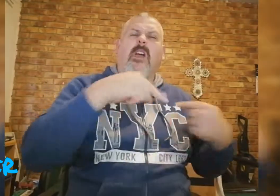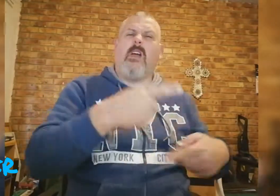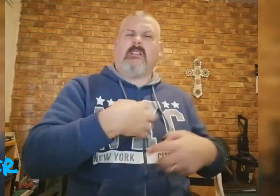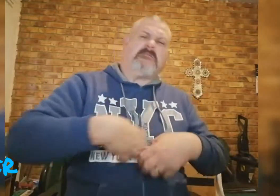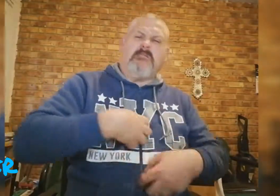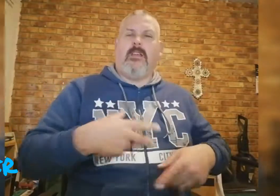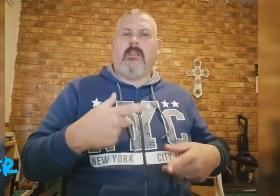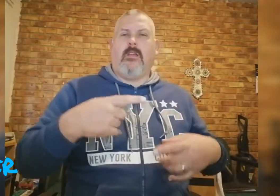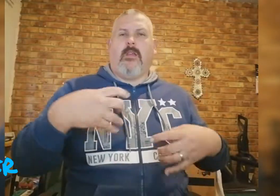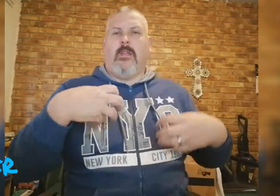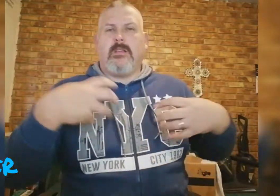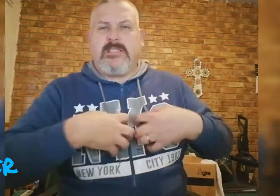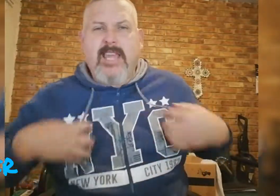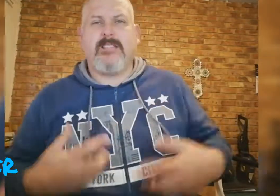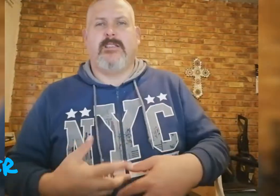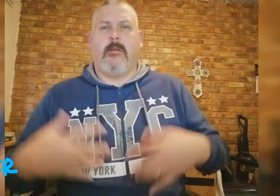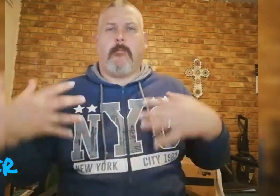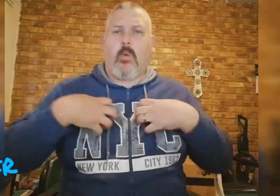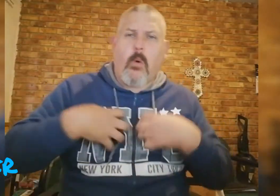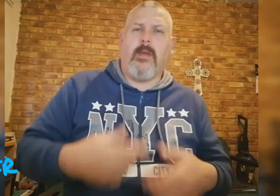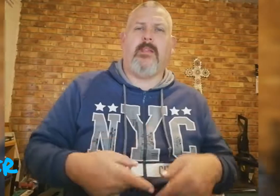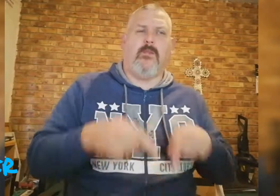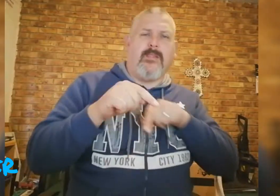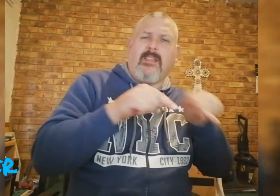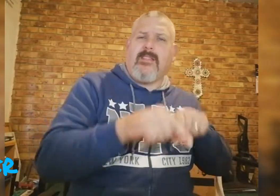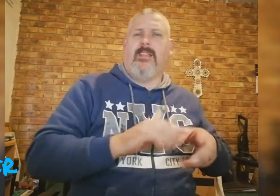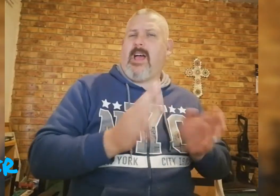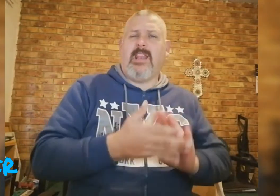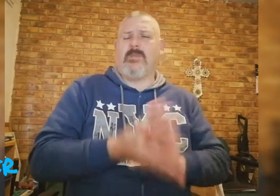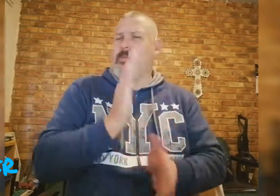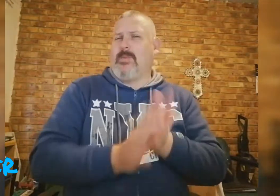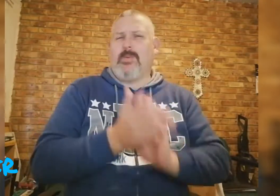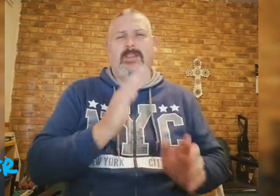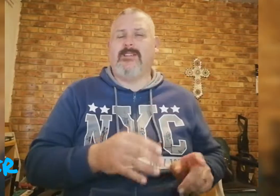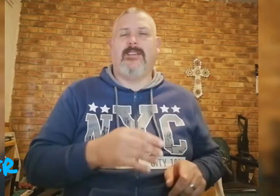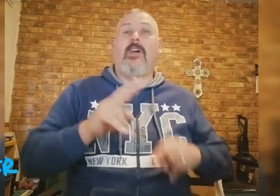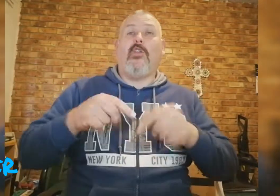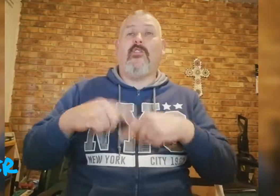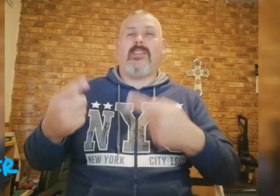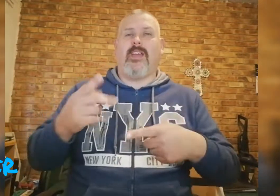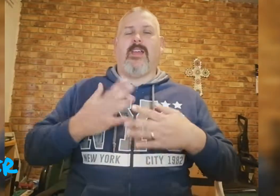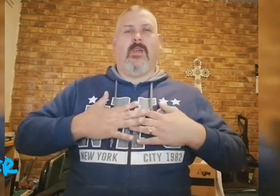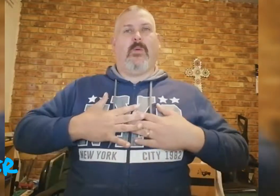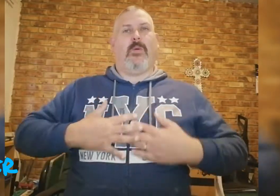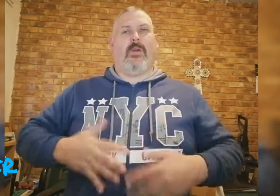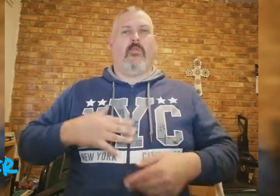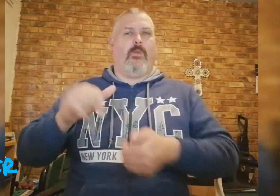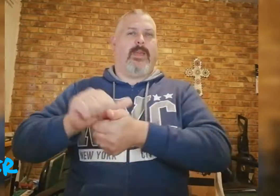dinge, stres, bekommer, dit, alles, dit is dinge, hoe